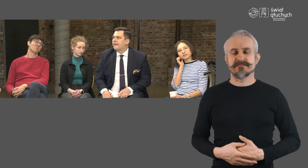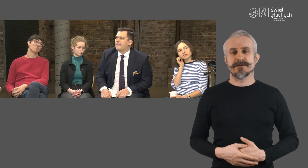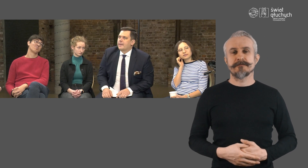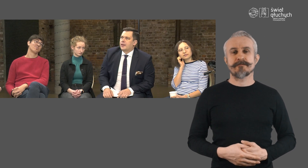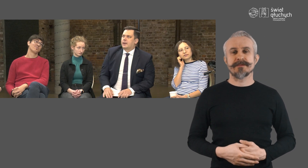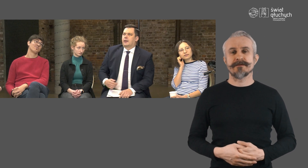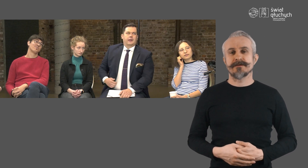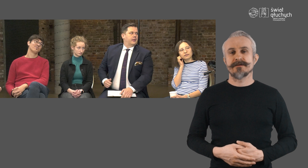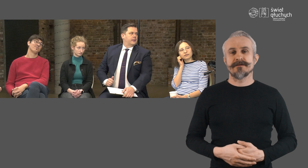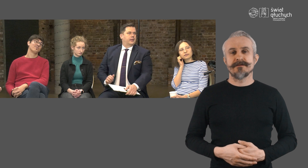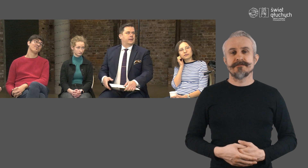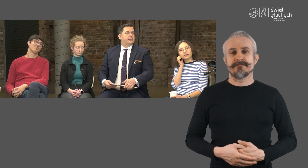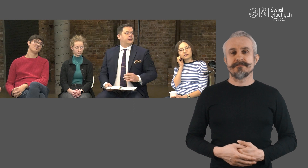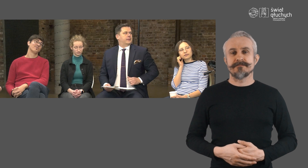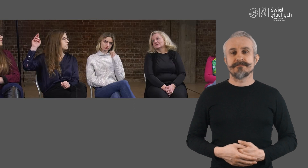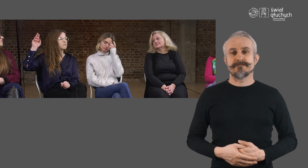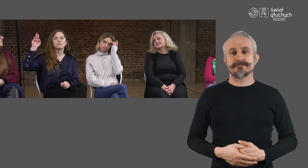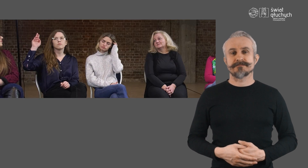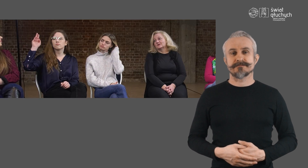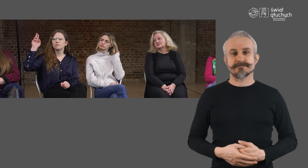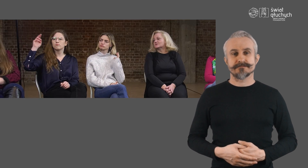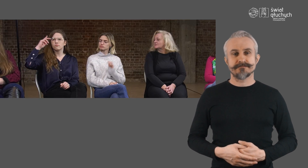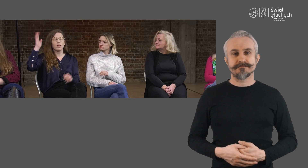tylko tak was poganiali, tak?